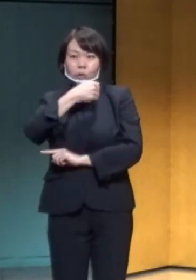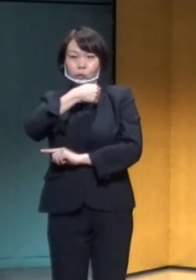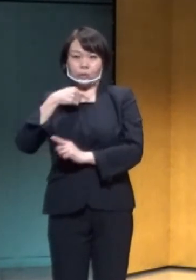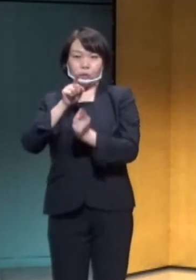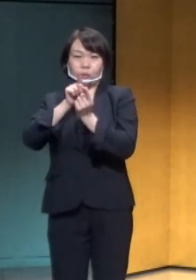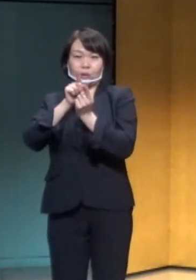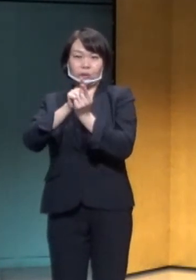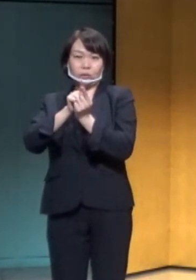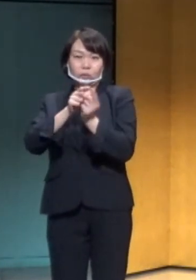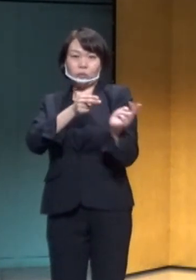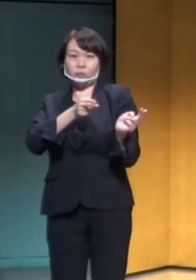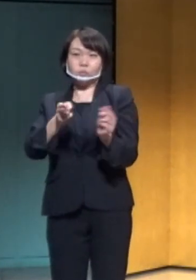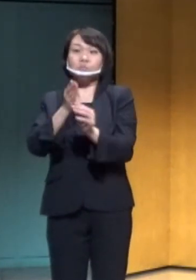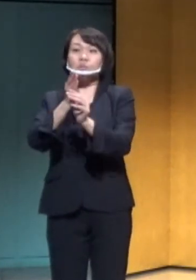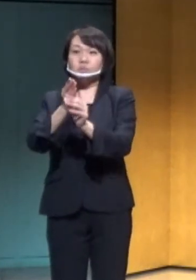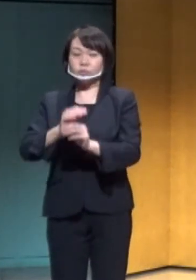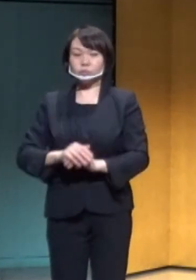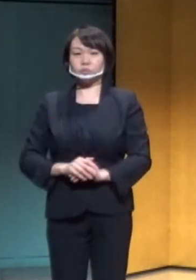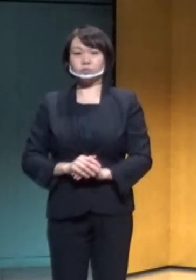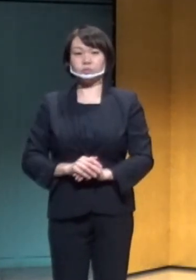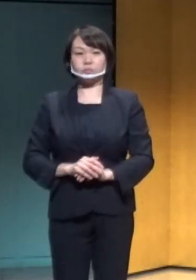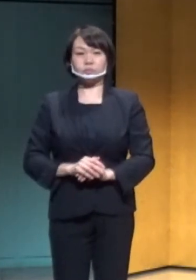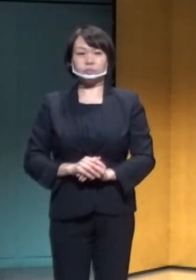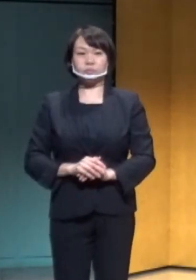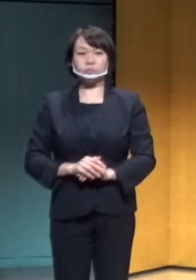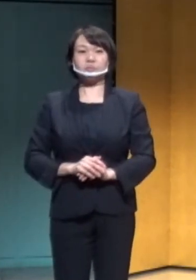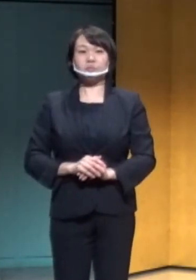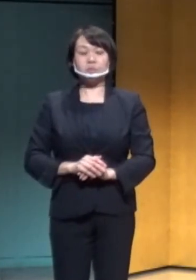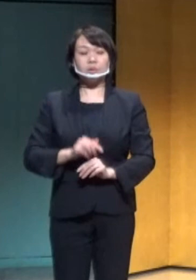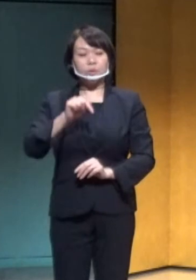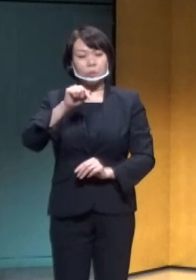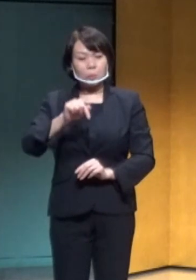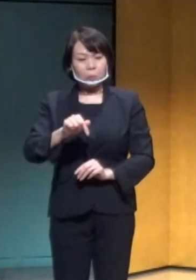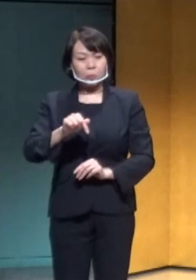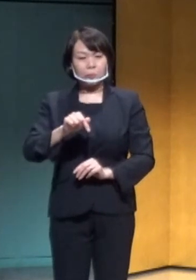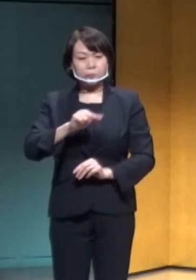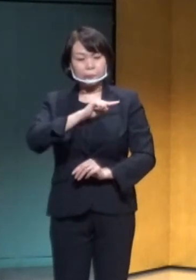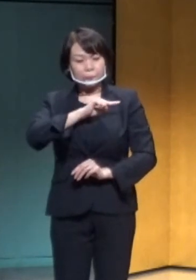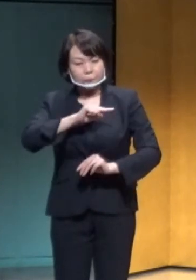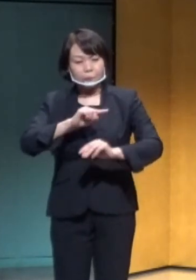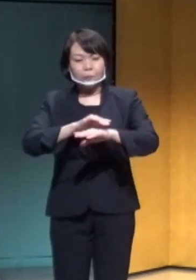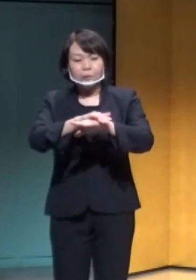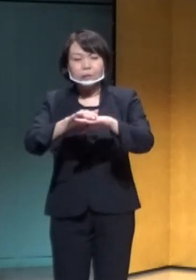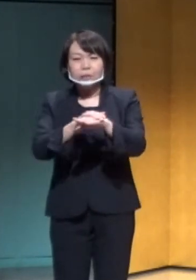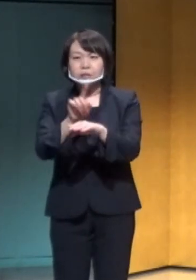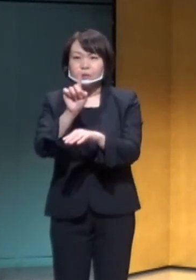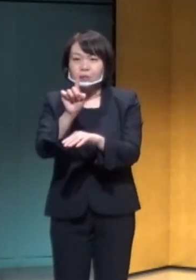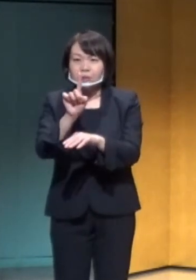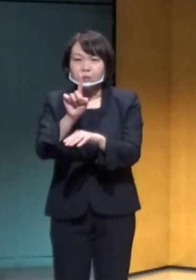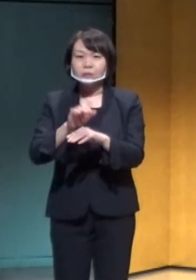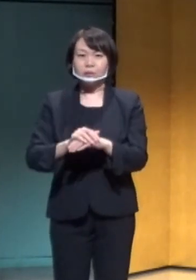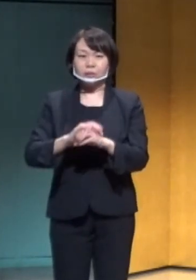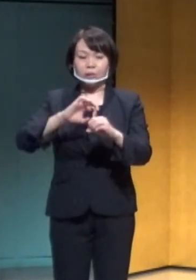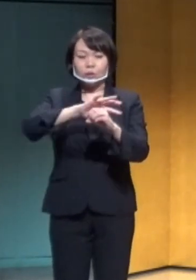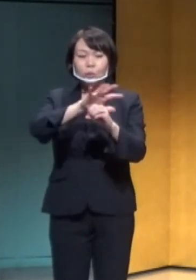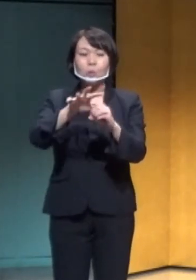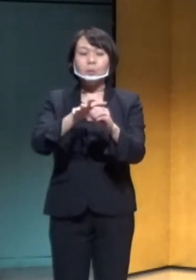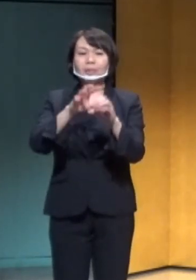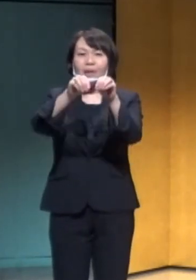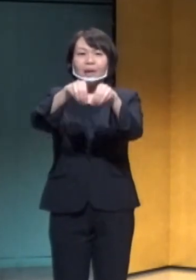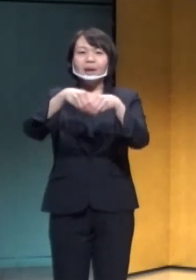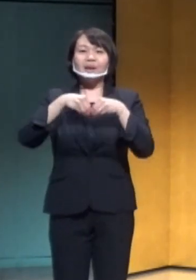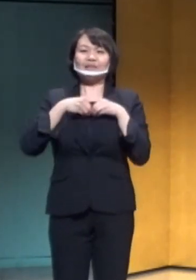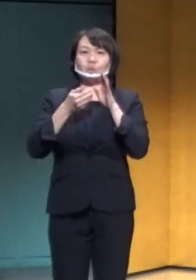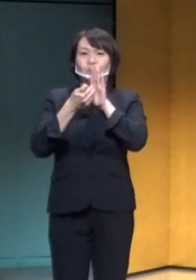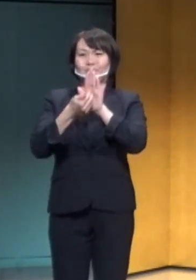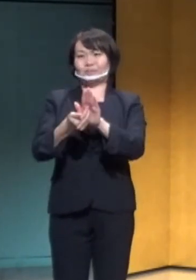ね、準備を整えているところでございますけれども、何といっても一番の対策は私たちが今新型コロナウイルスに感染しないこと